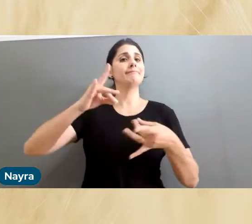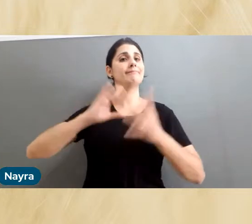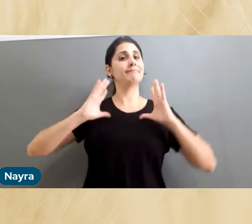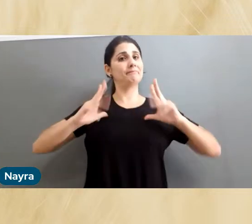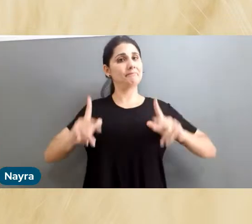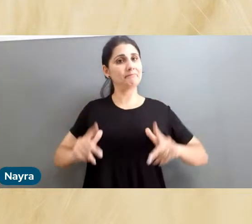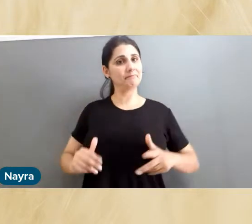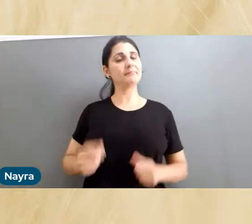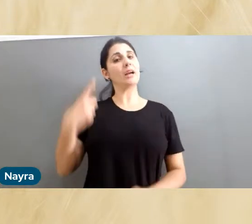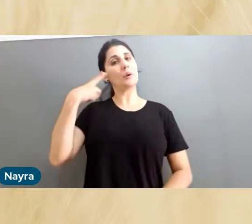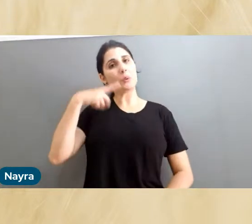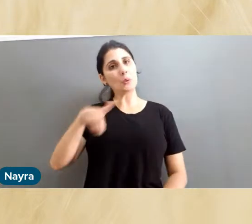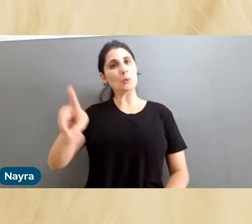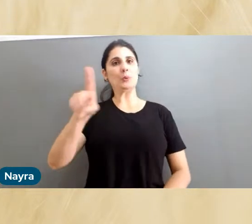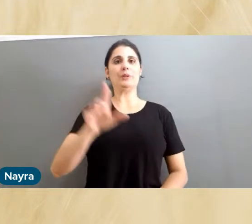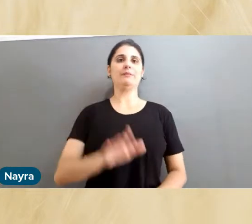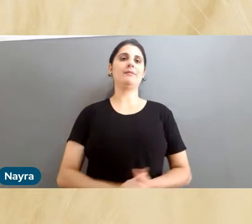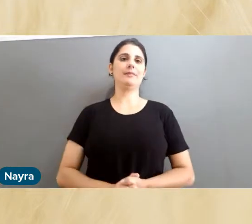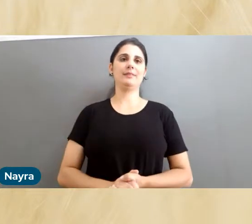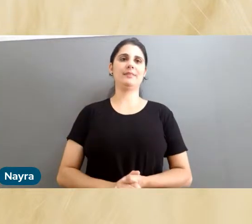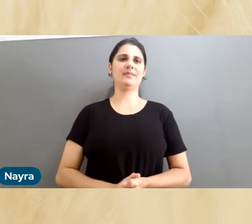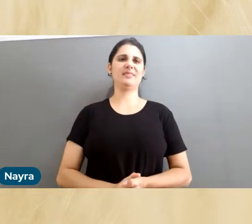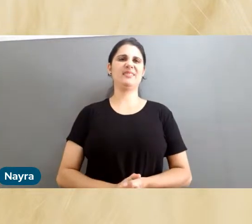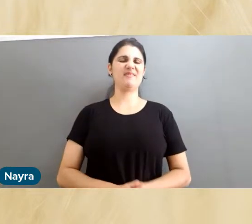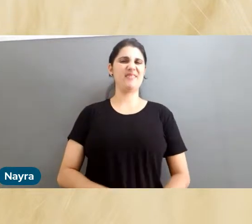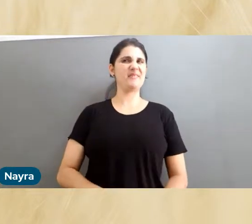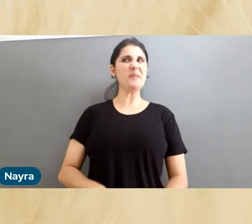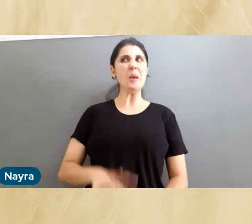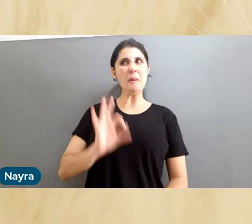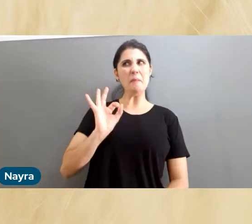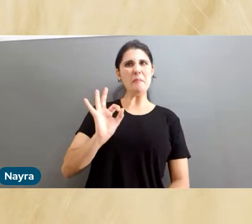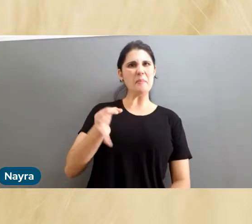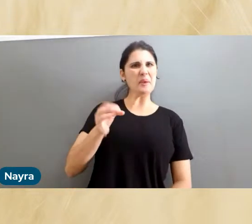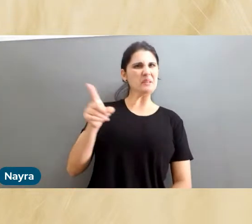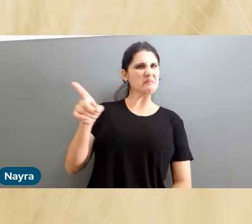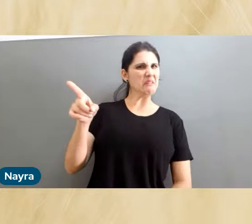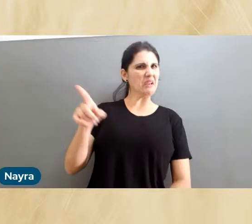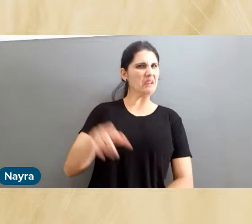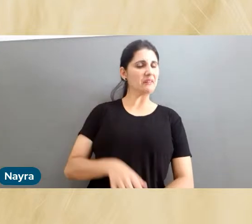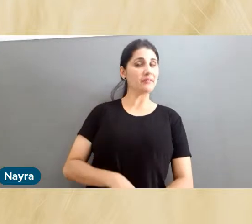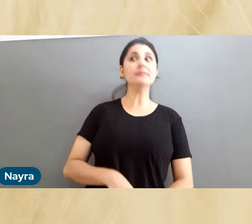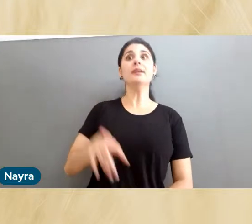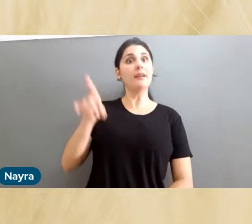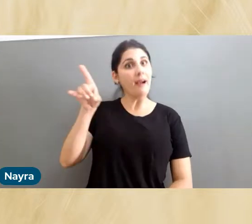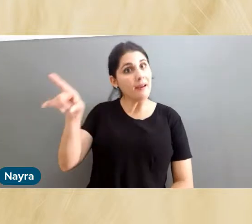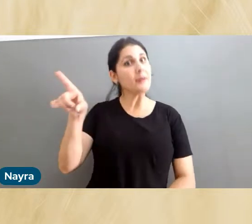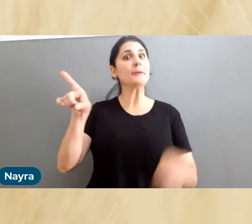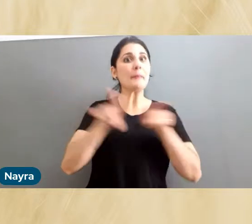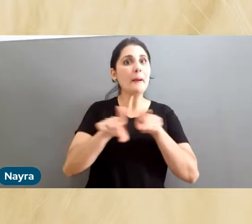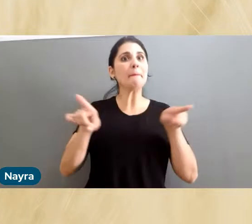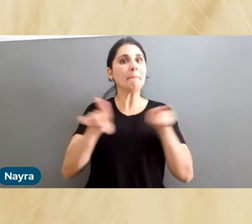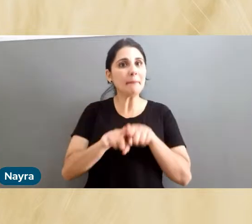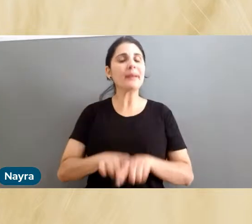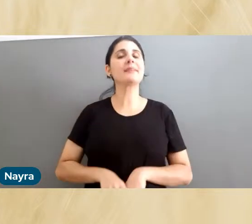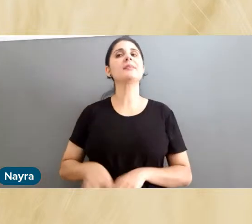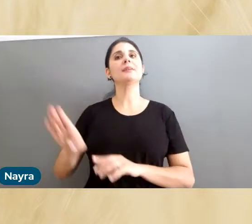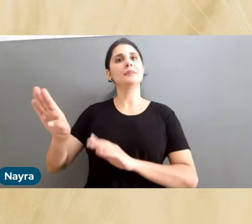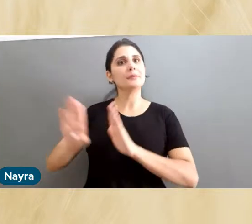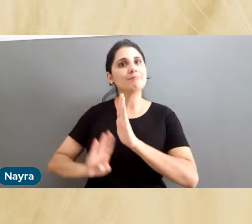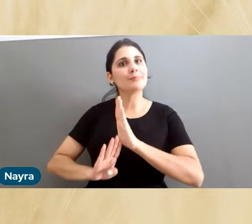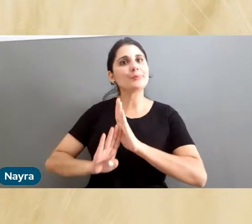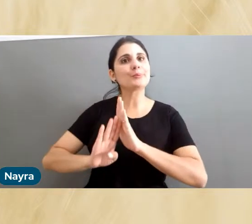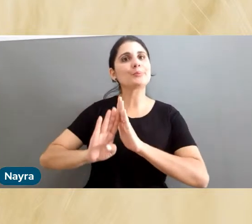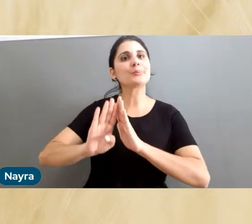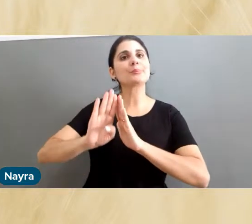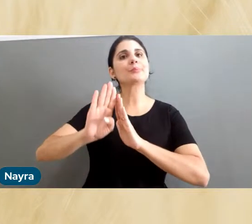dia. Saulo, mas até aquele fulano que eu vi no meu... Até aquele fulano vai chegar a ser um espírito puro. E não vai ser